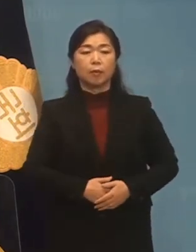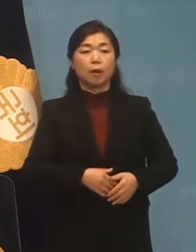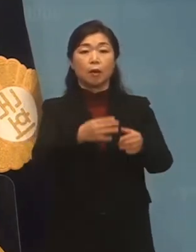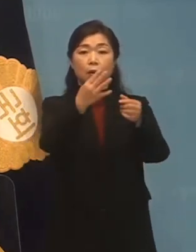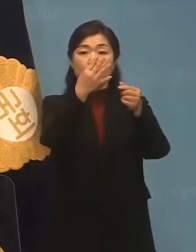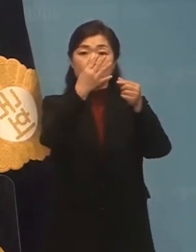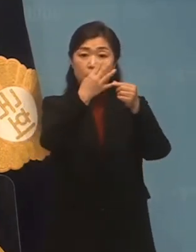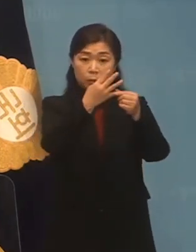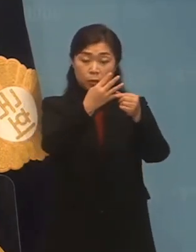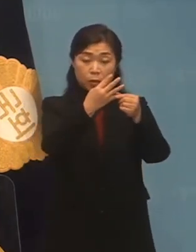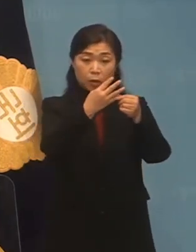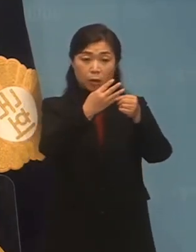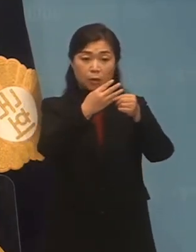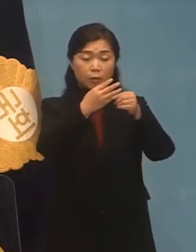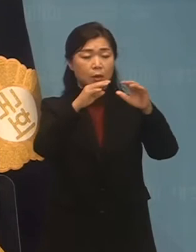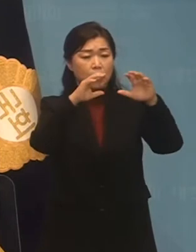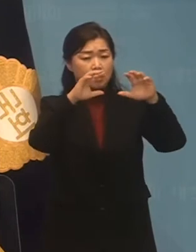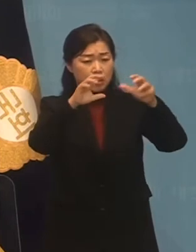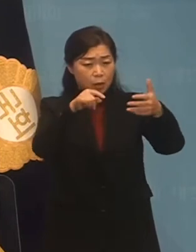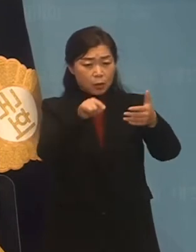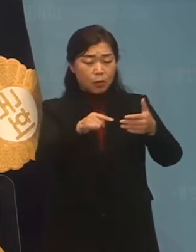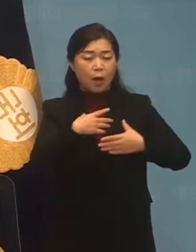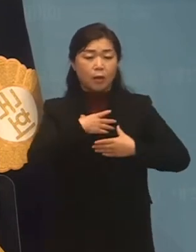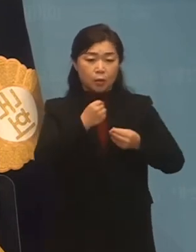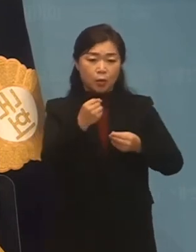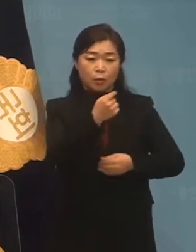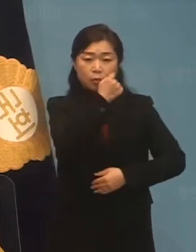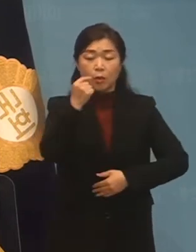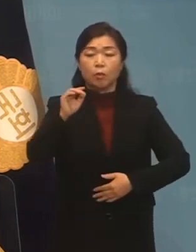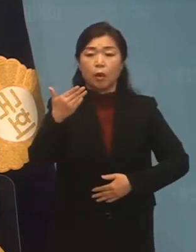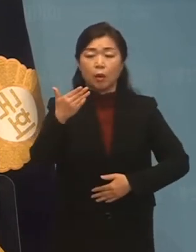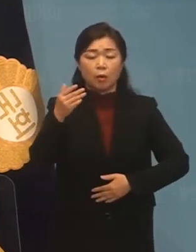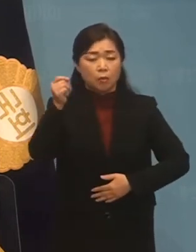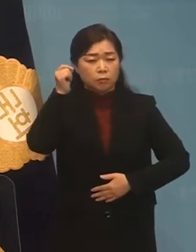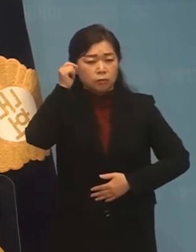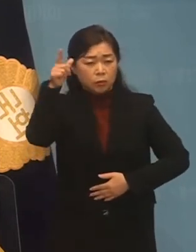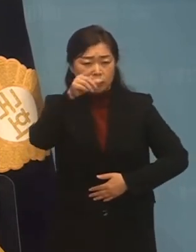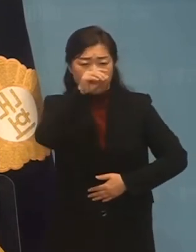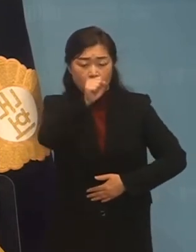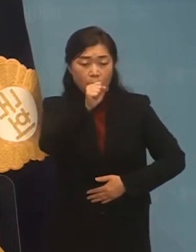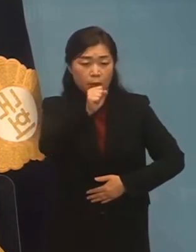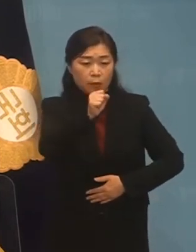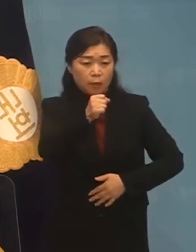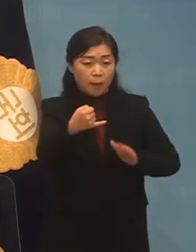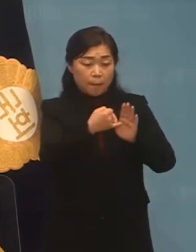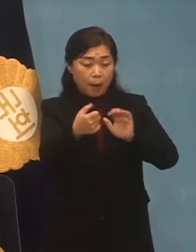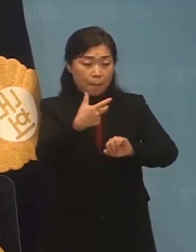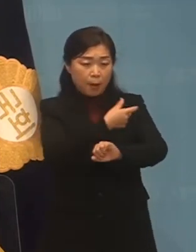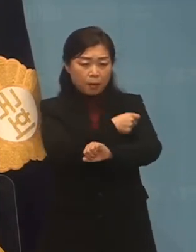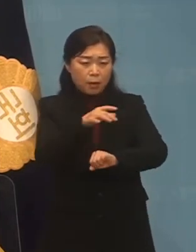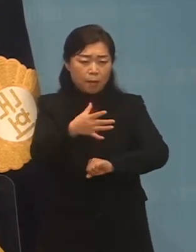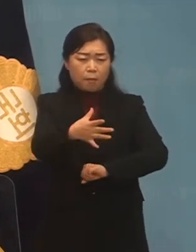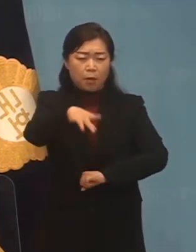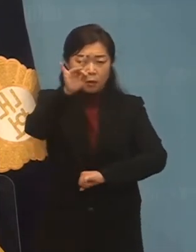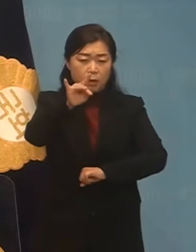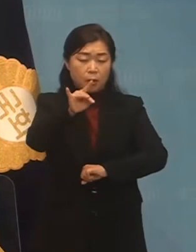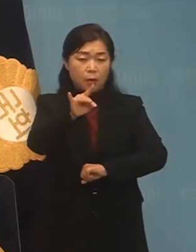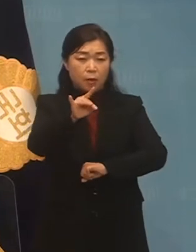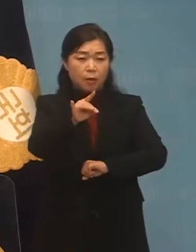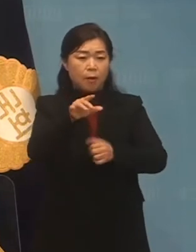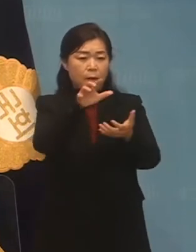넷째, 세계적으로 안전성이 입증된 우수한 백신을 최대한 선제적으로